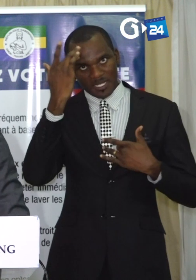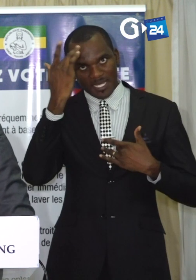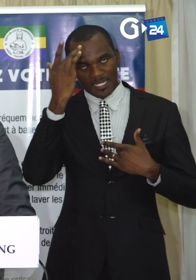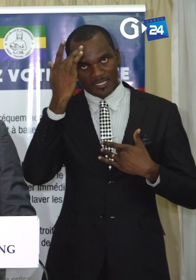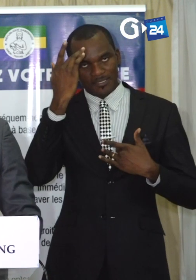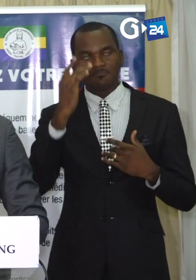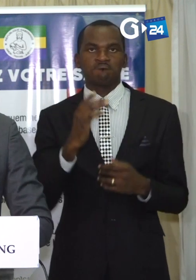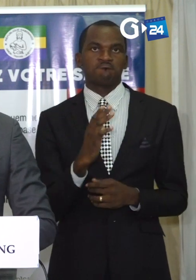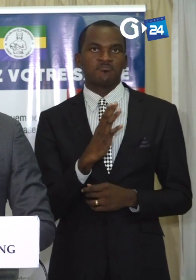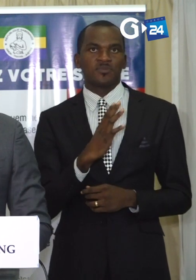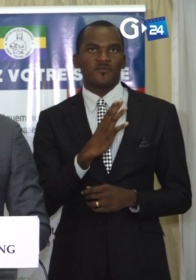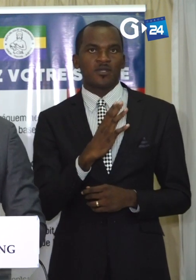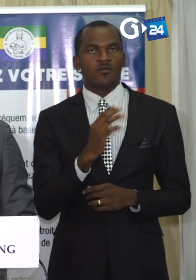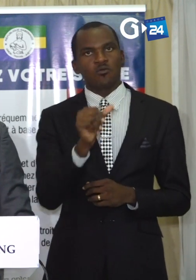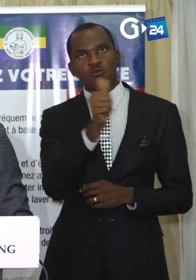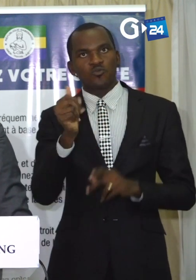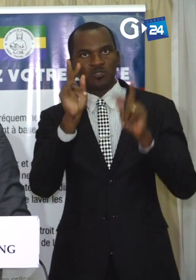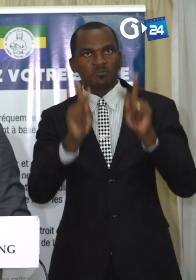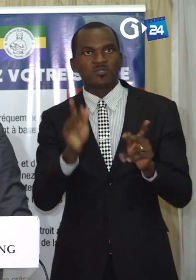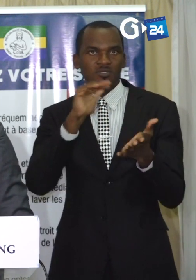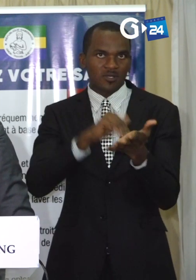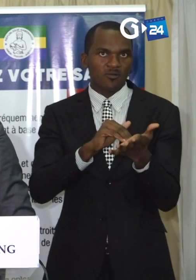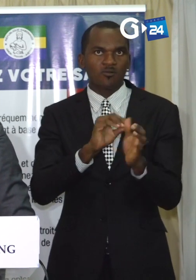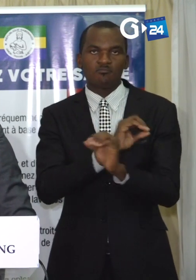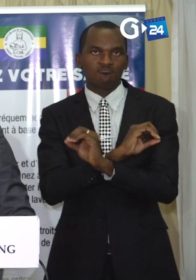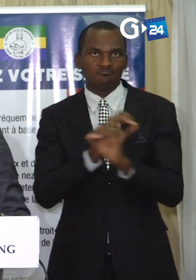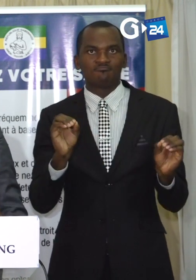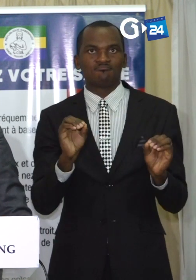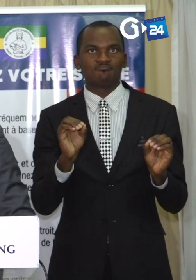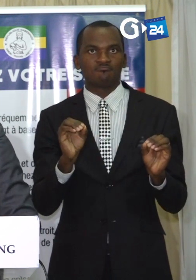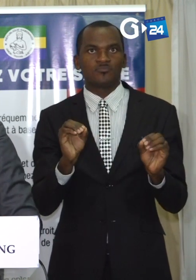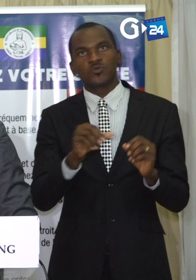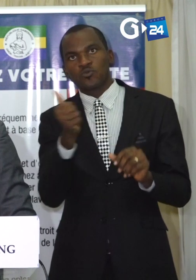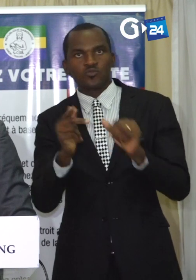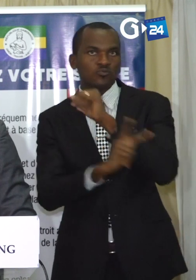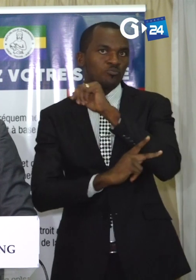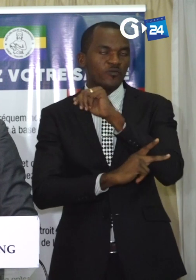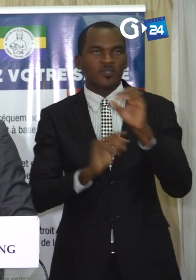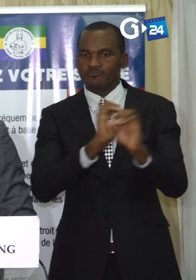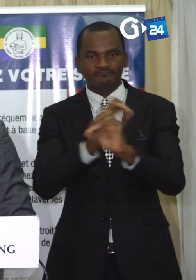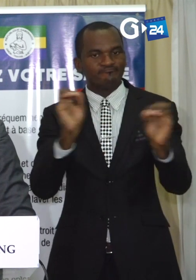alerte ou aucun cas suspect n'a été enregistré dans aucune autre ville